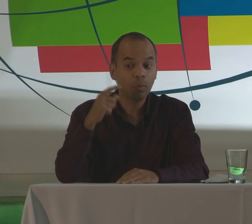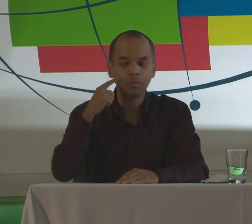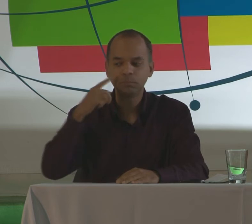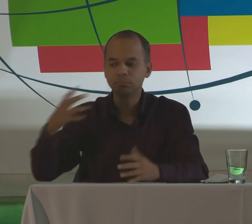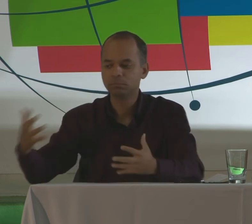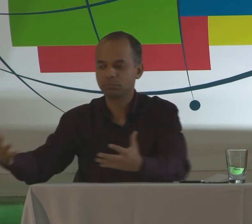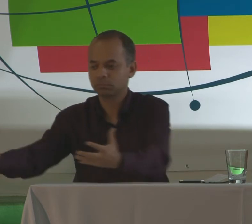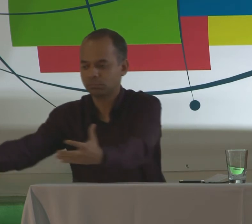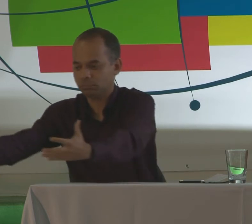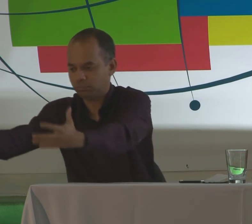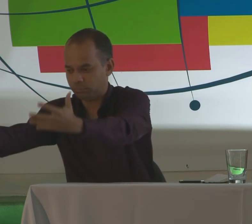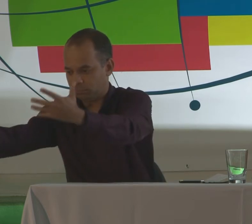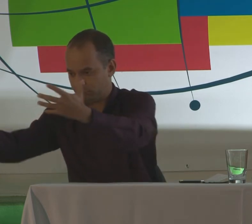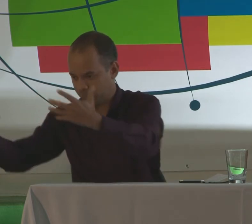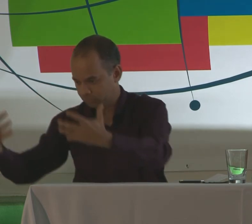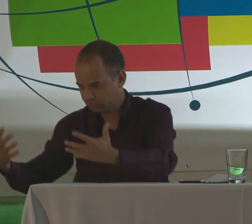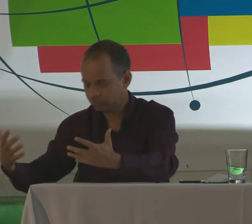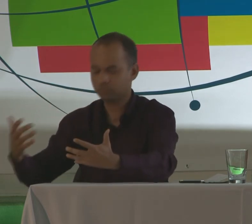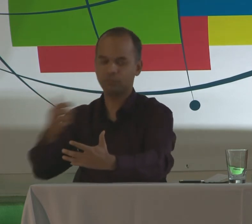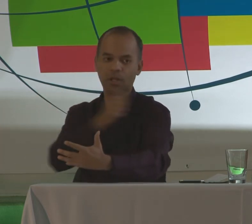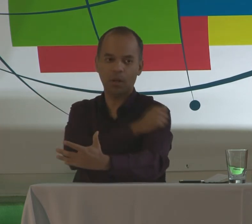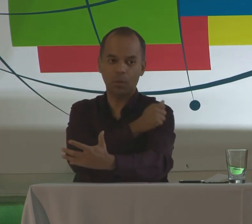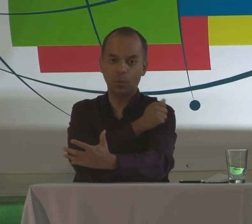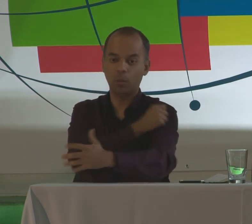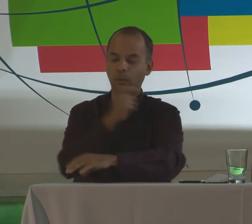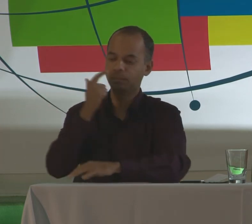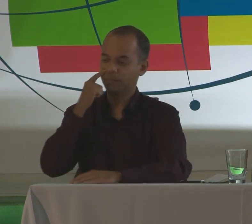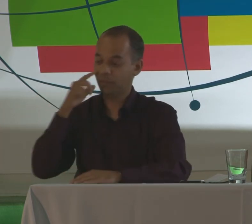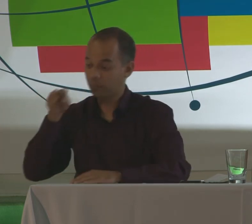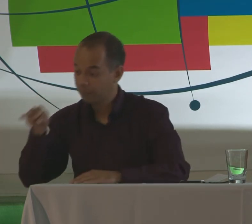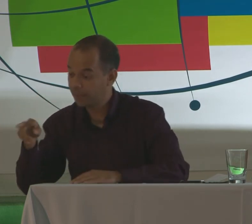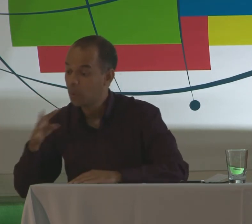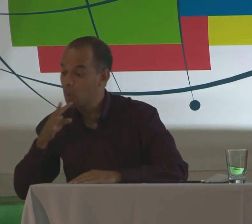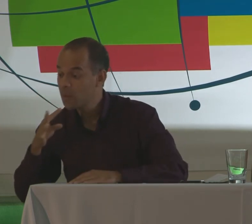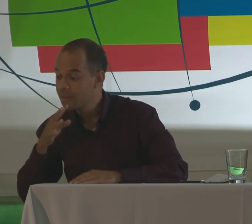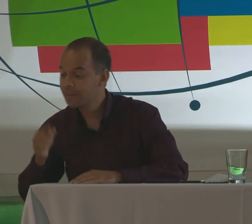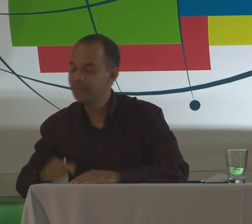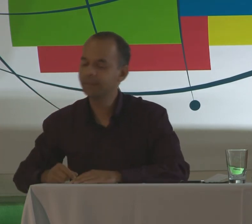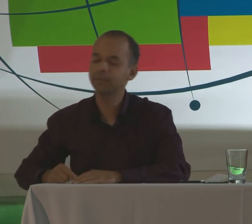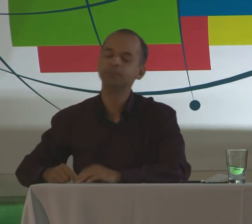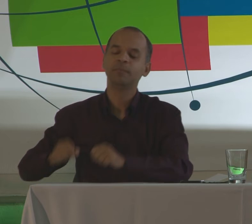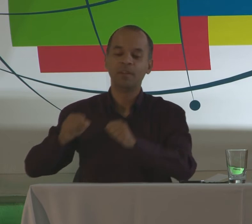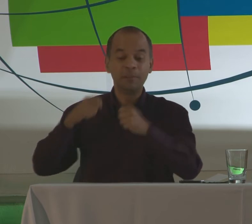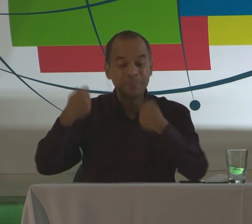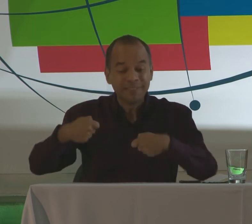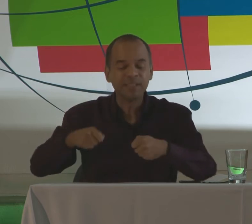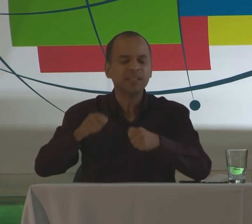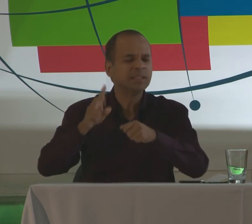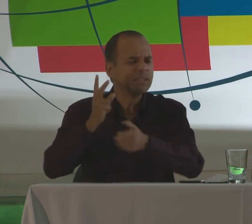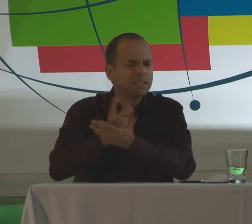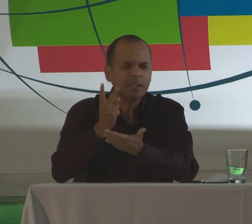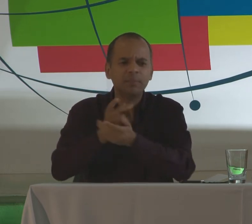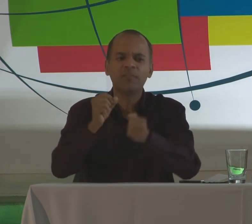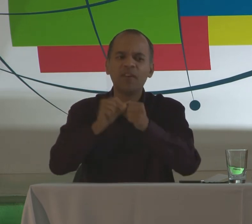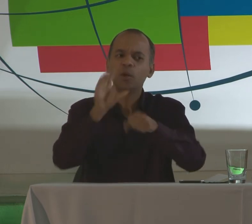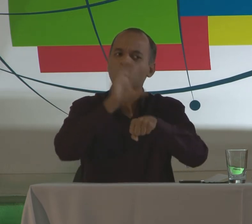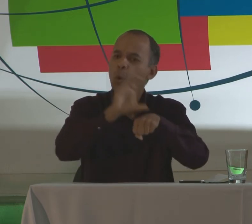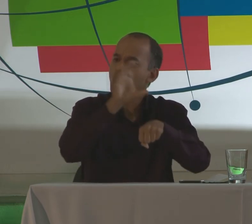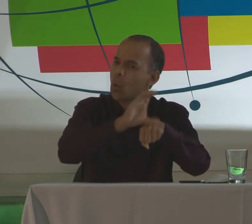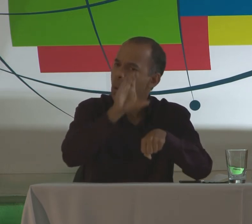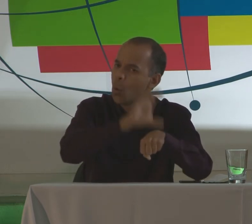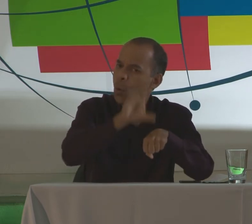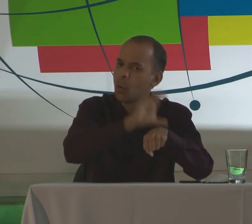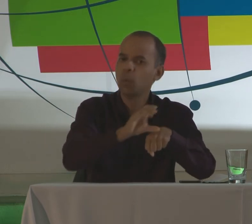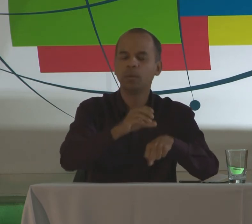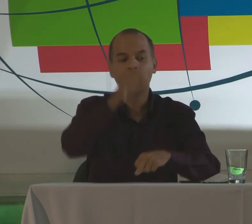mais se o professor trouxer para si essa responsabilidade de dar com o aluno, mas também se tem uma relação